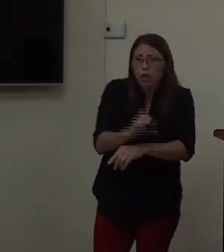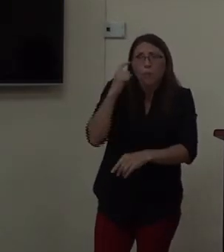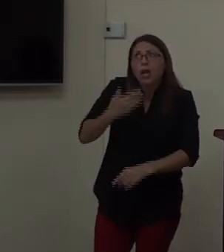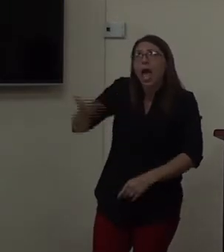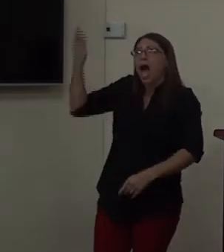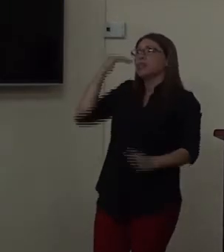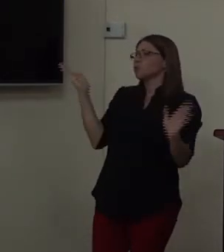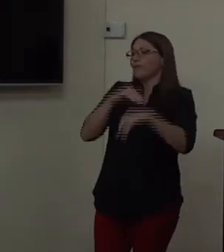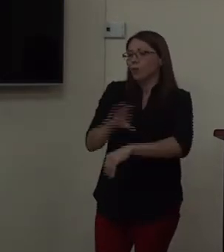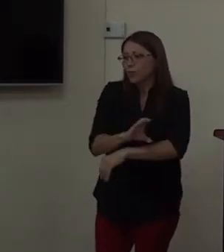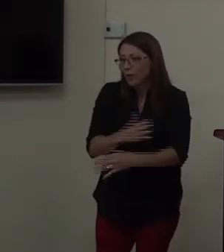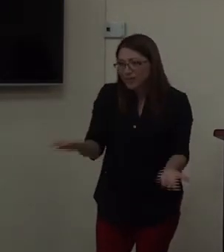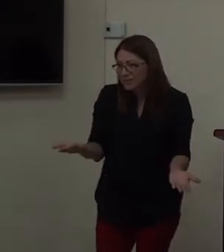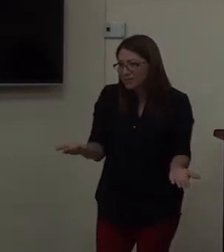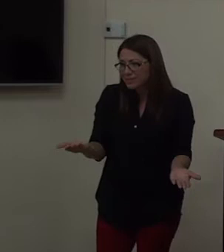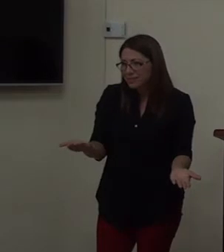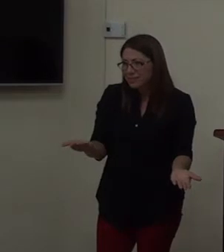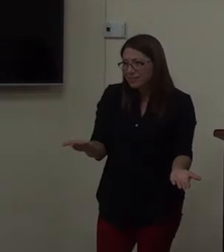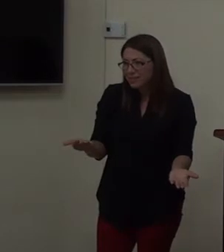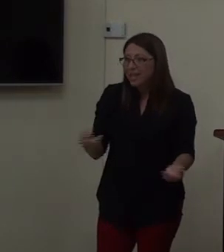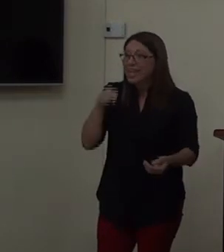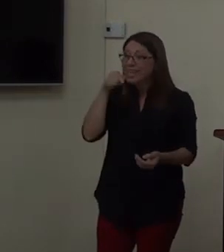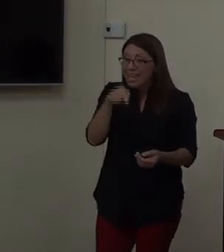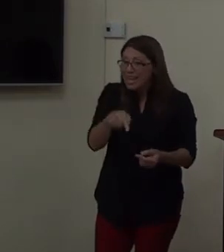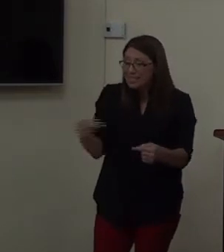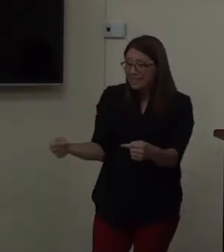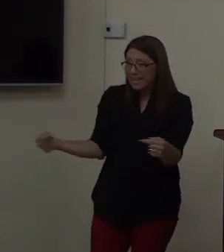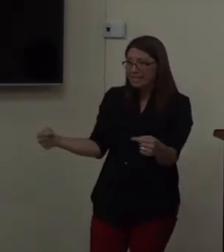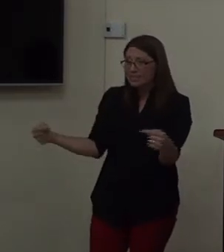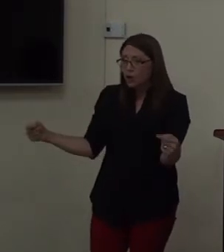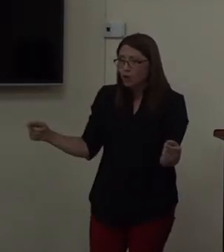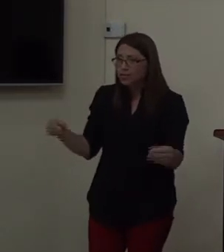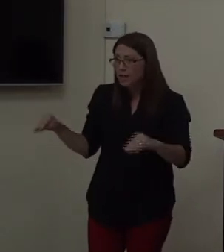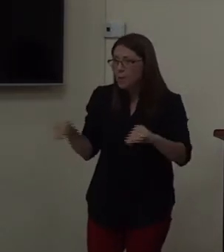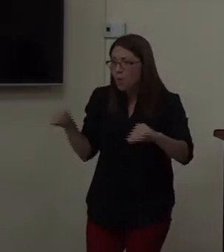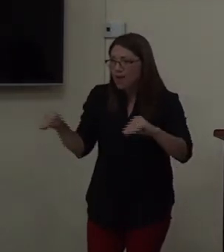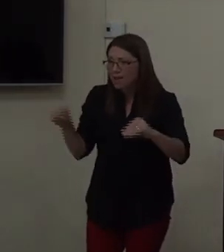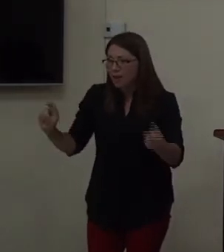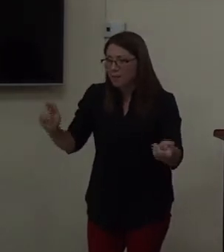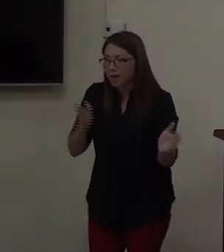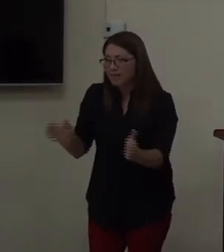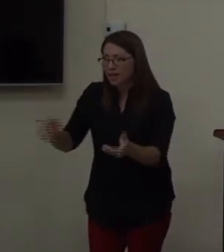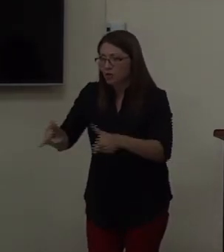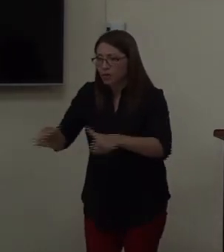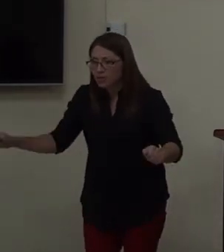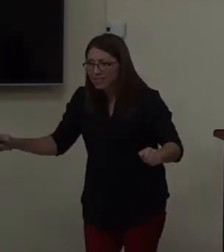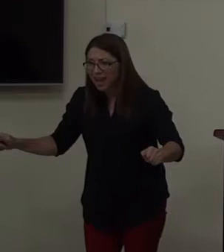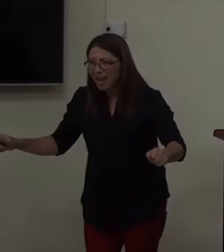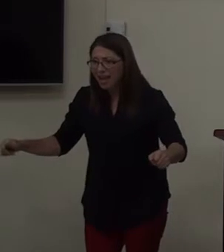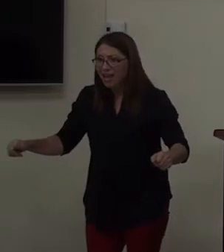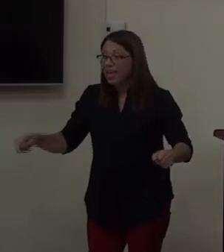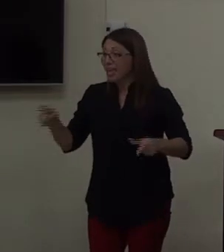computadoras antes, ¿verdad? Y en esta tensión se mueve la planificación lingüística. En la tensión de eso